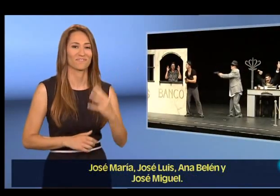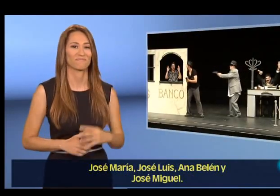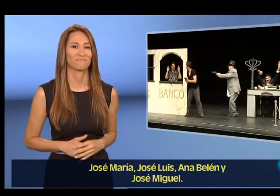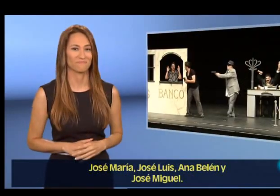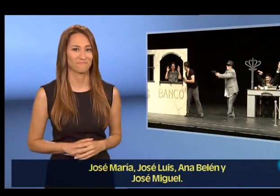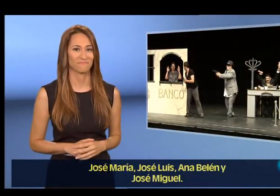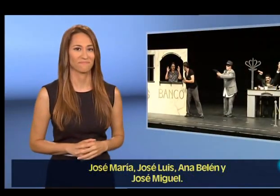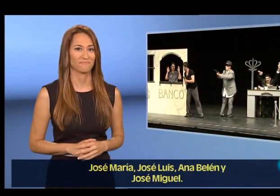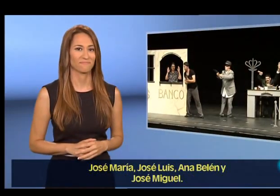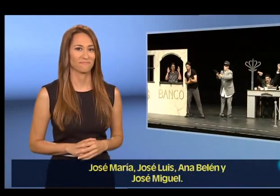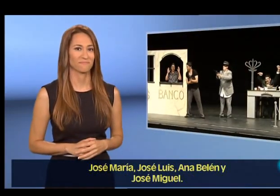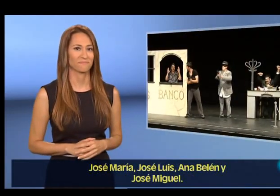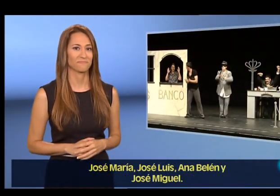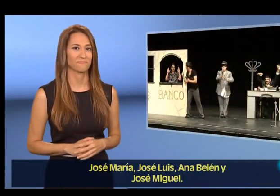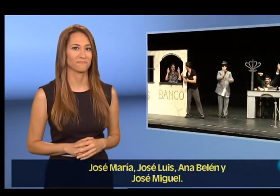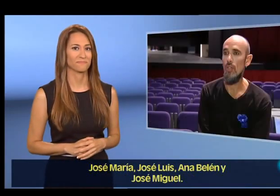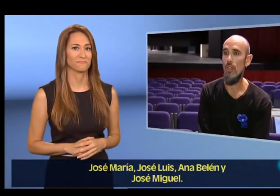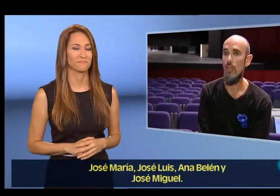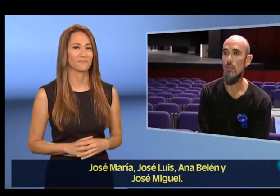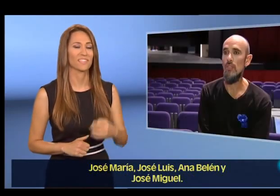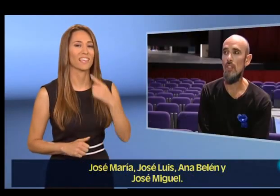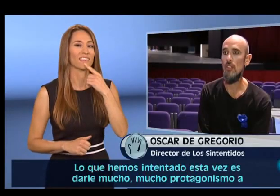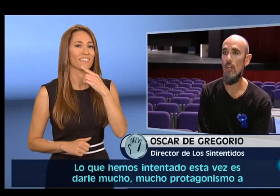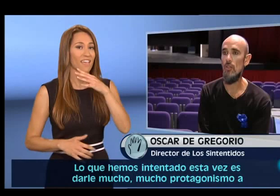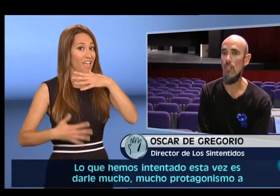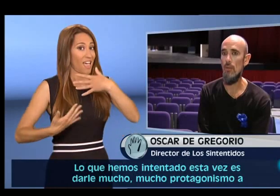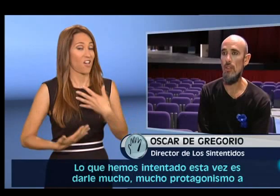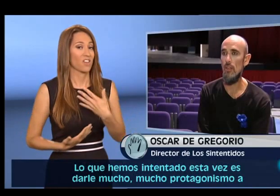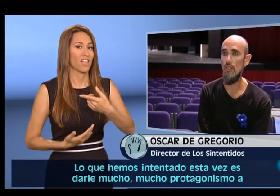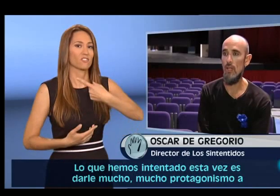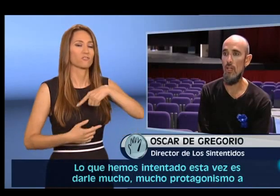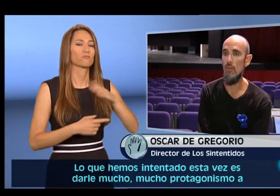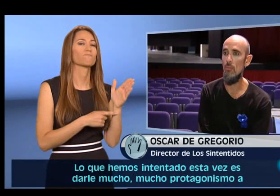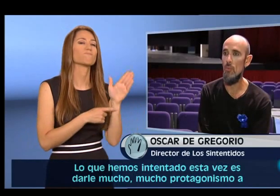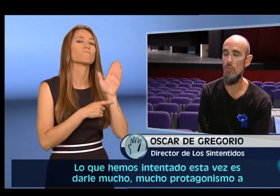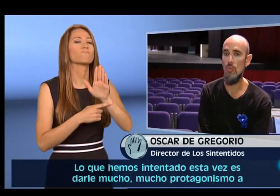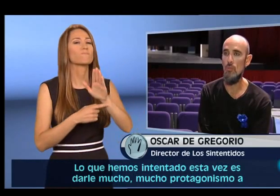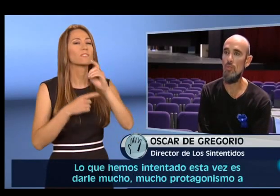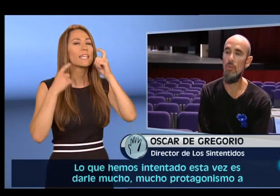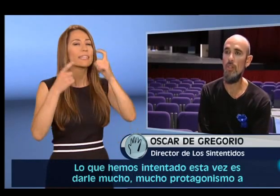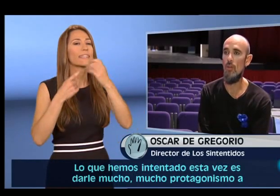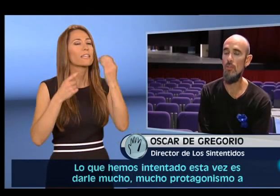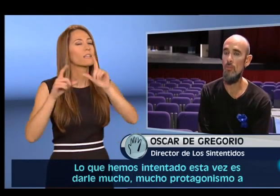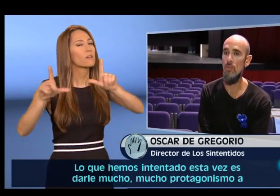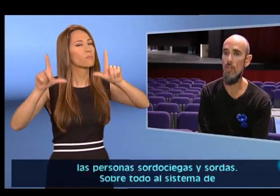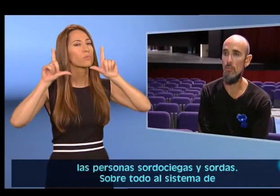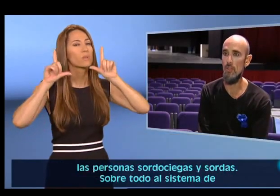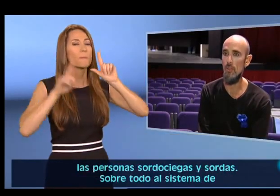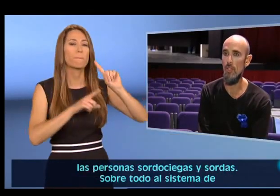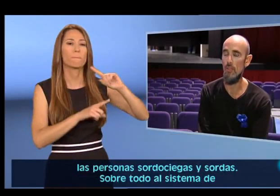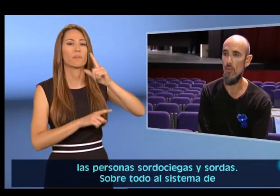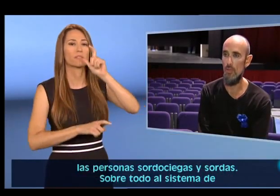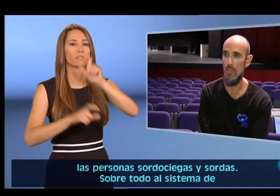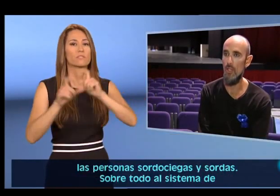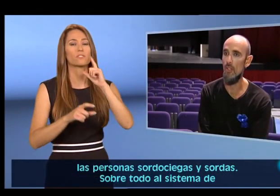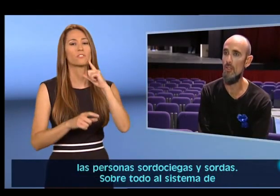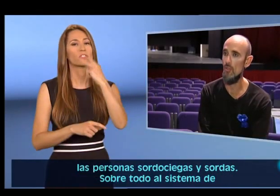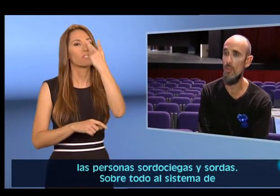Miguel. Lo que hemos intentado esta vez es darle mucho, mucho protagonismo a las personas sordociegas, sordas,